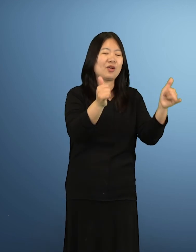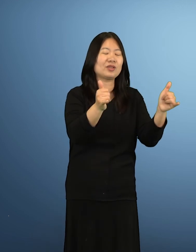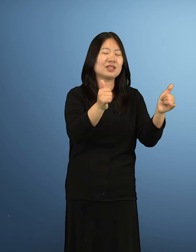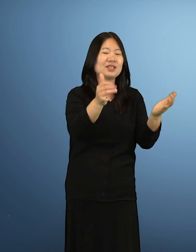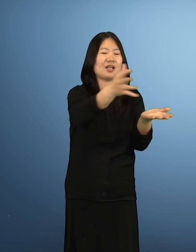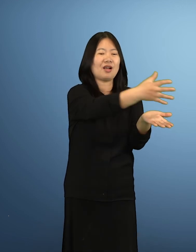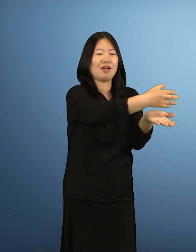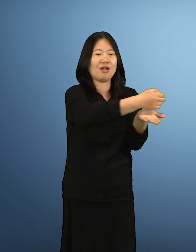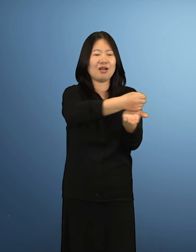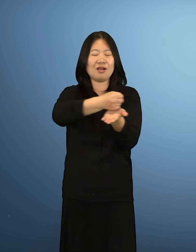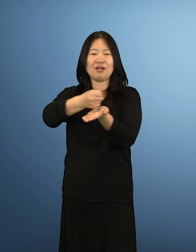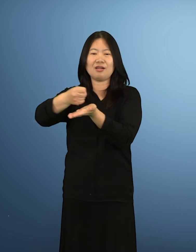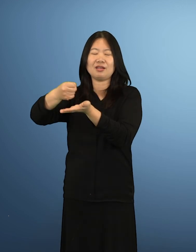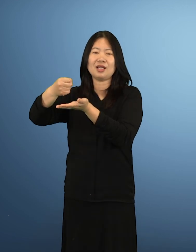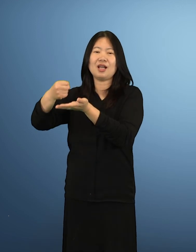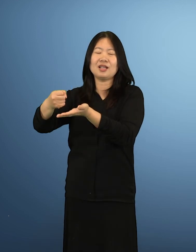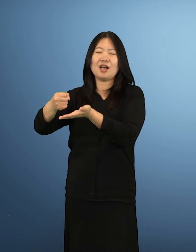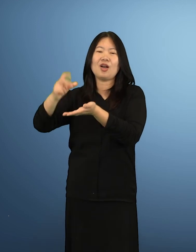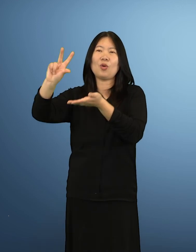얻으리라.